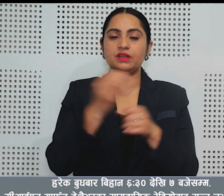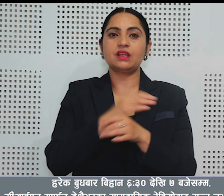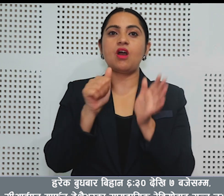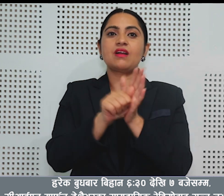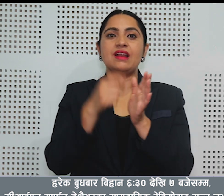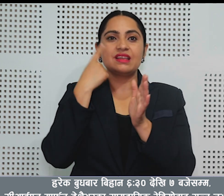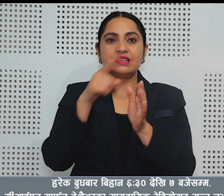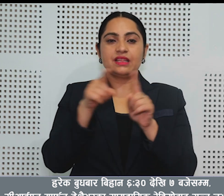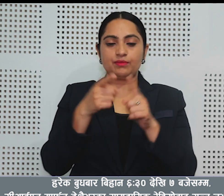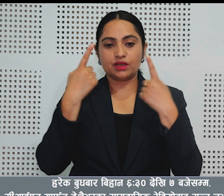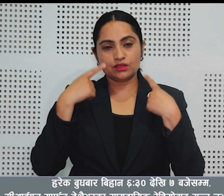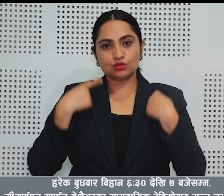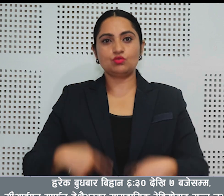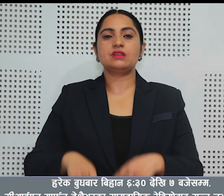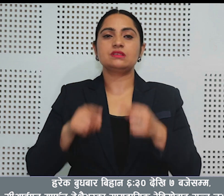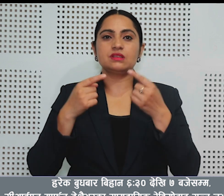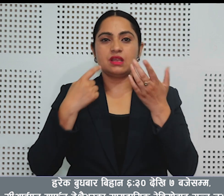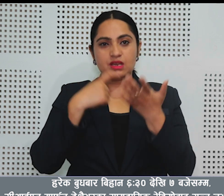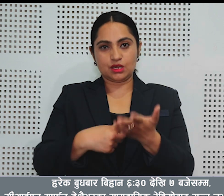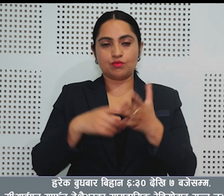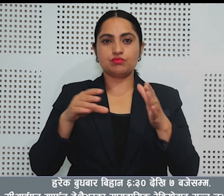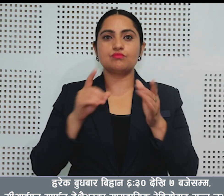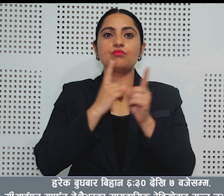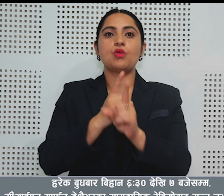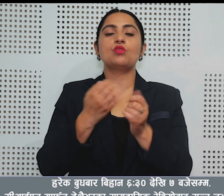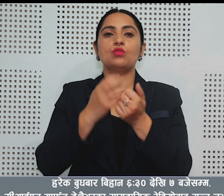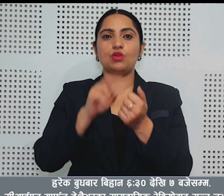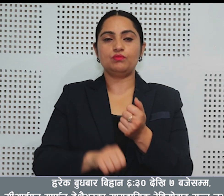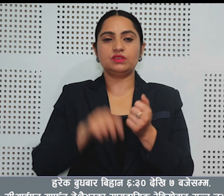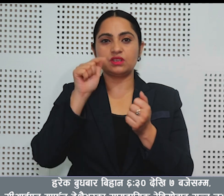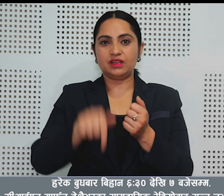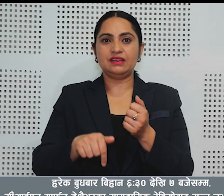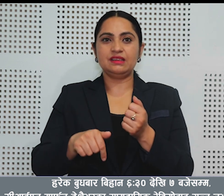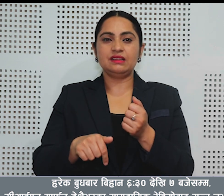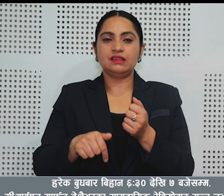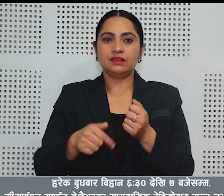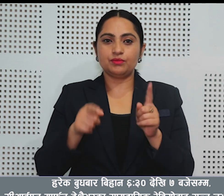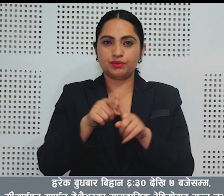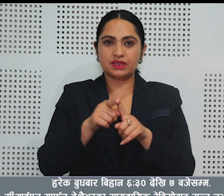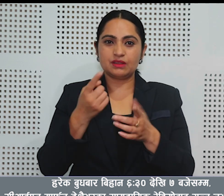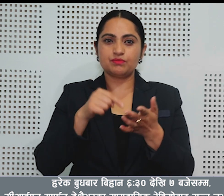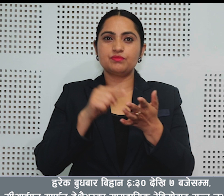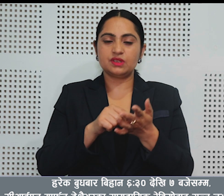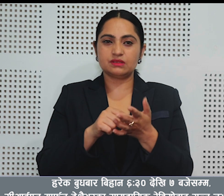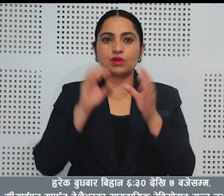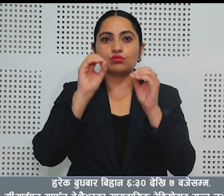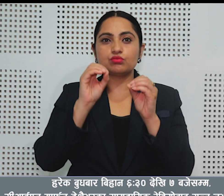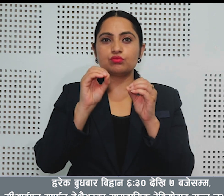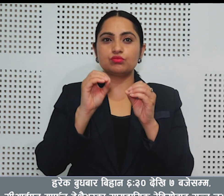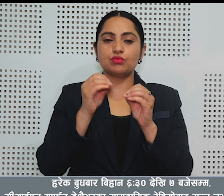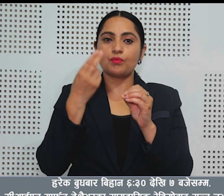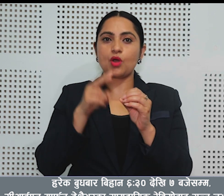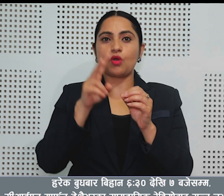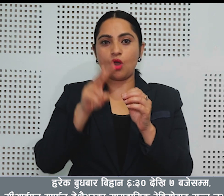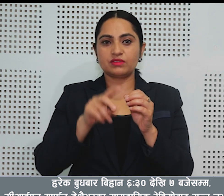अघिदेखि दिन अपनाएका स्वास्थ्य मापदण्डहरू पालना गरिराख्नुपर्छ। अहिले केही दिन यता पनि यो बिचमा चाहिँ शून्य भएको कोभिडको अवस्थामा